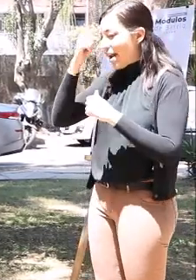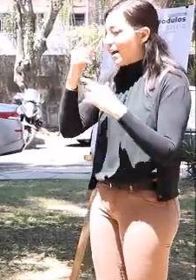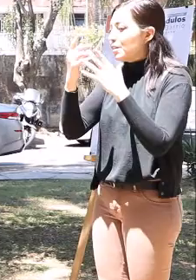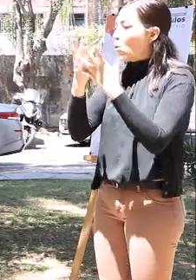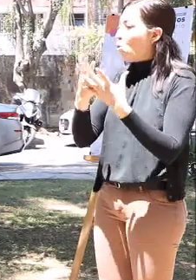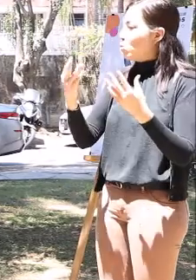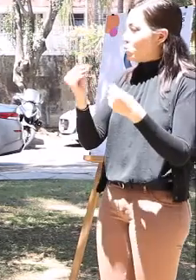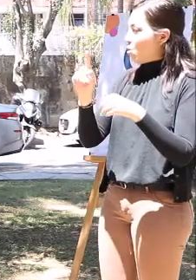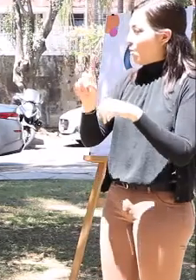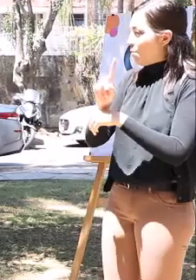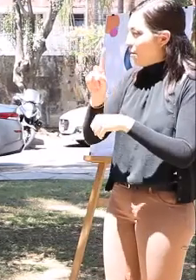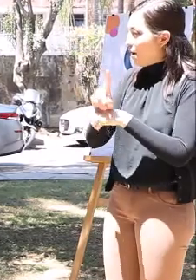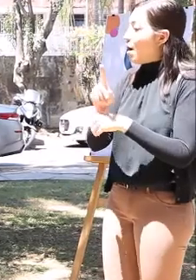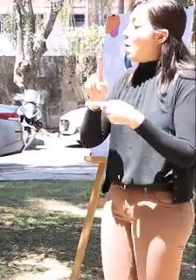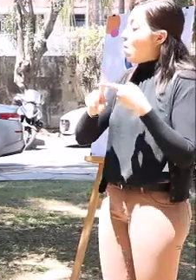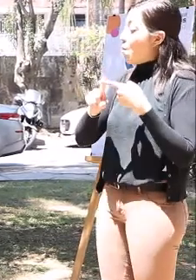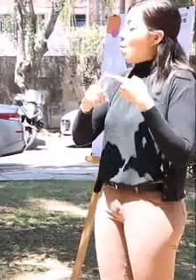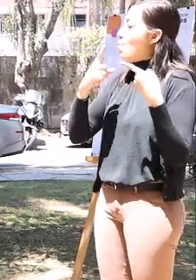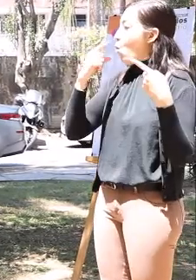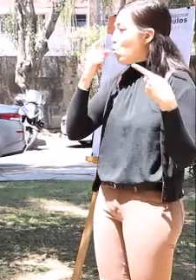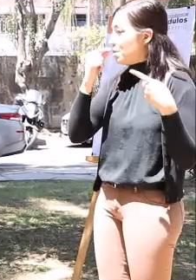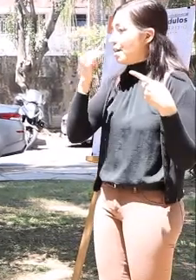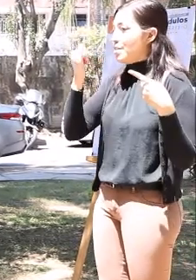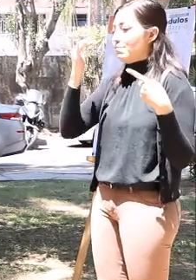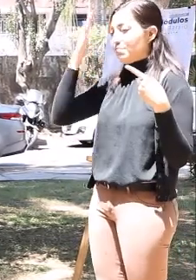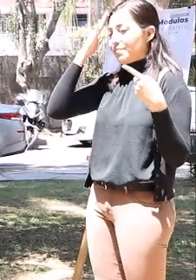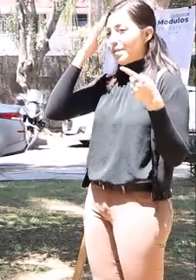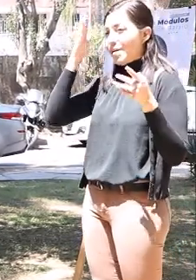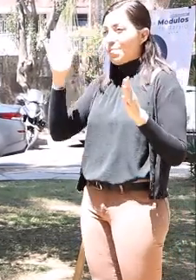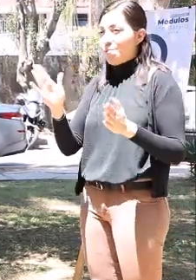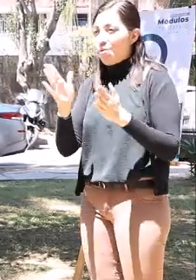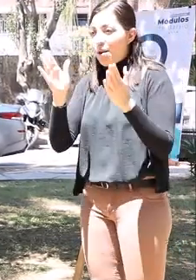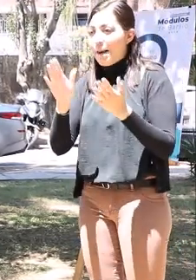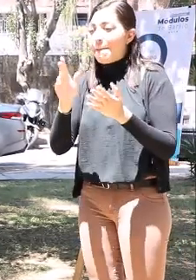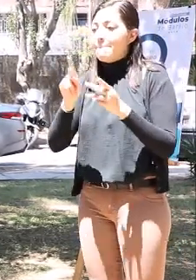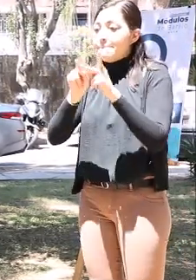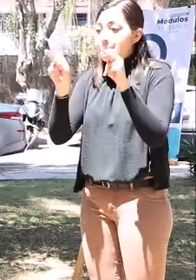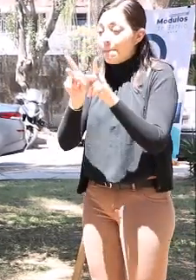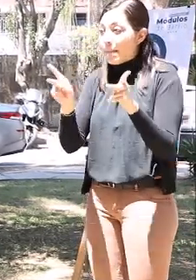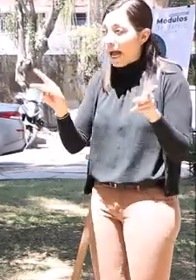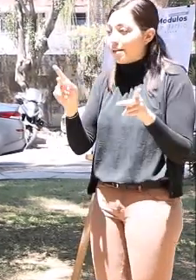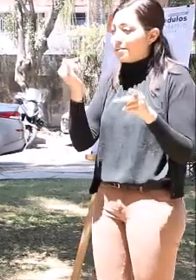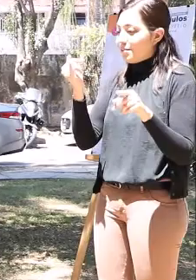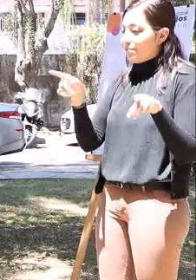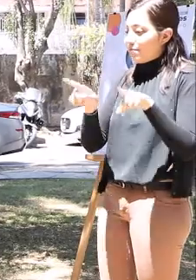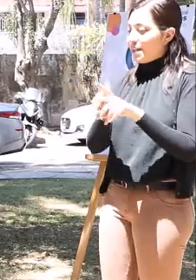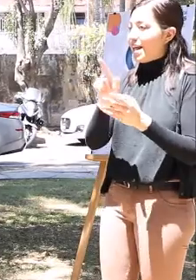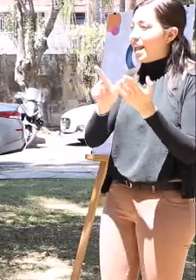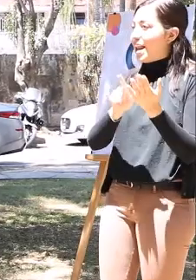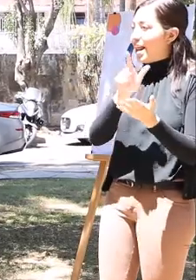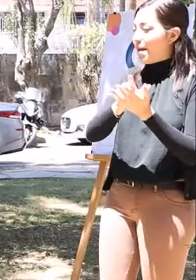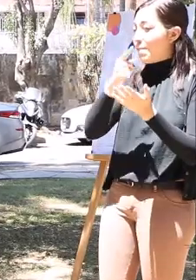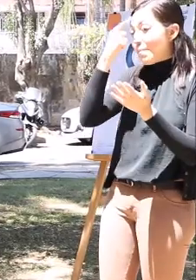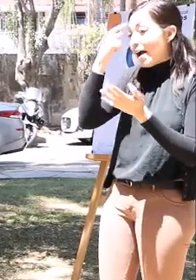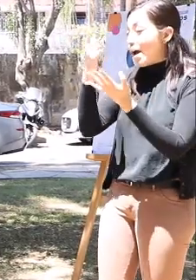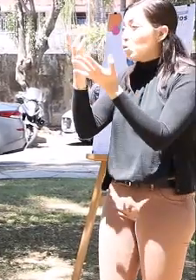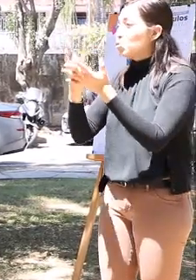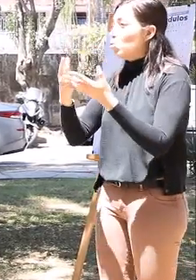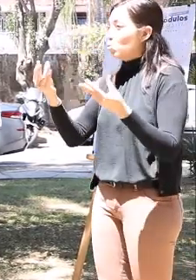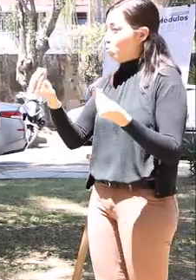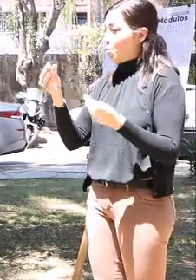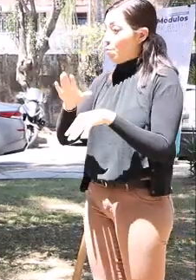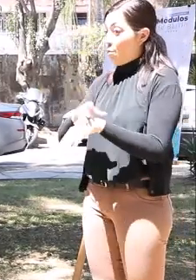problemas, que serán policías y promotores de la paz y la legalidad orientados a la solución de problemas. Es decir, vamos a